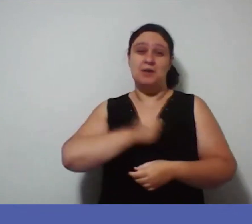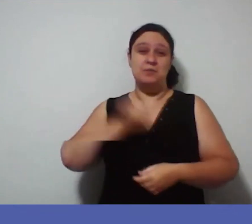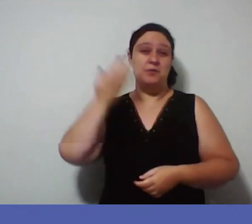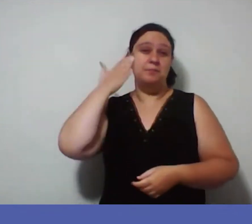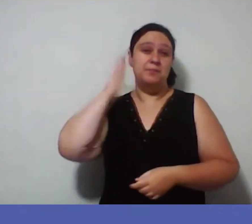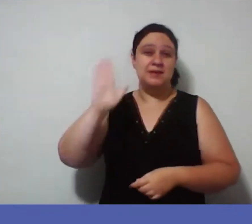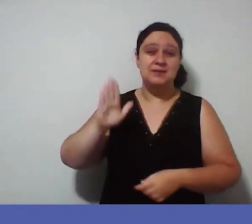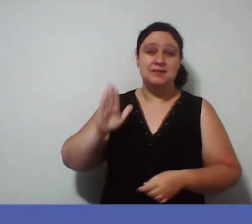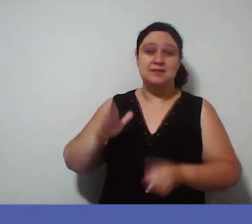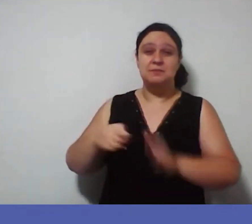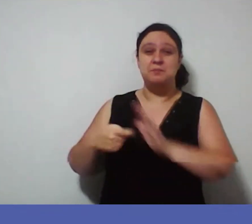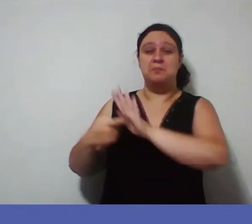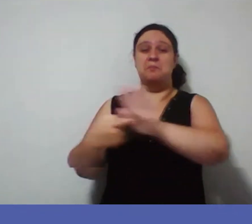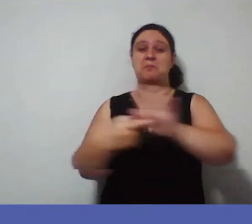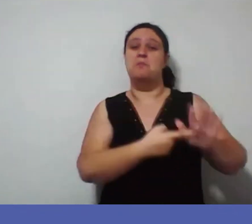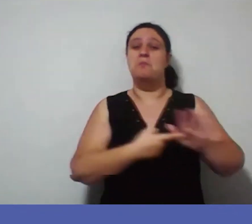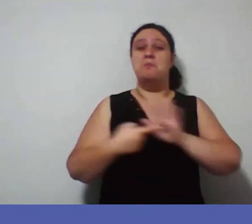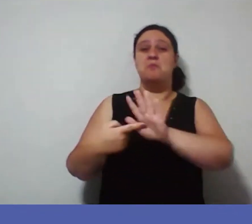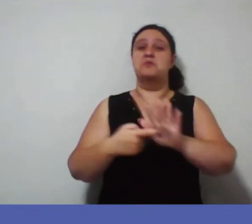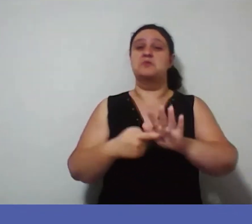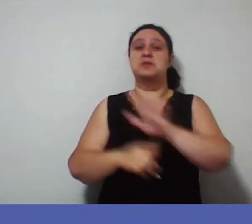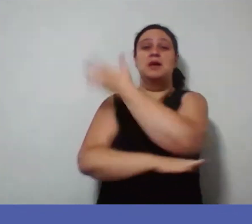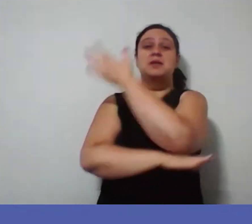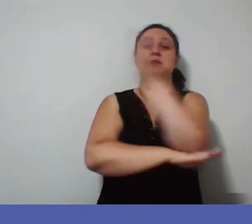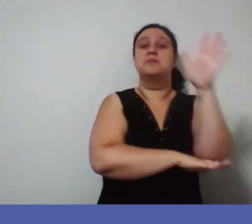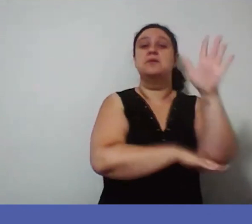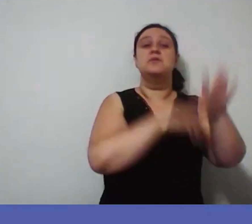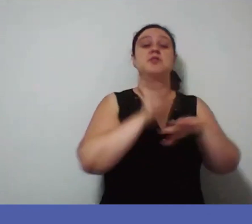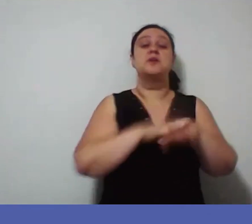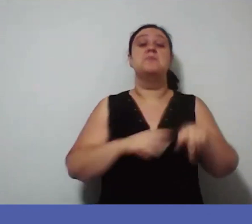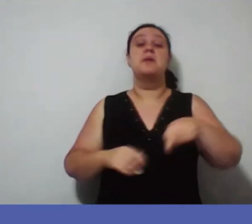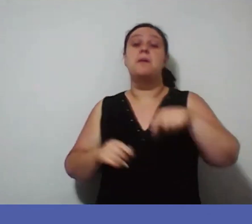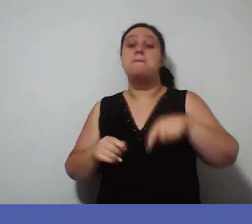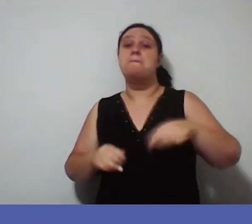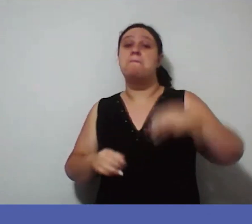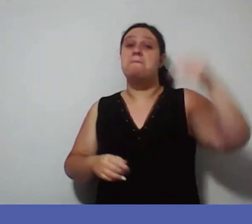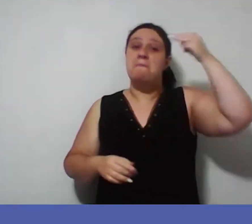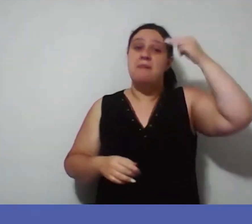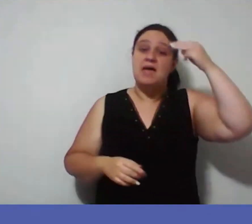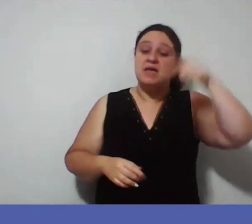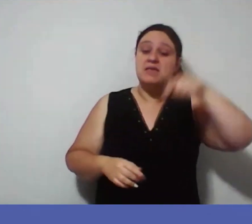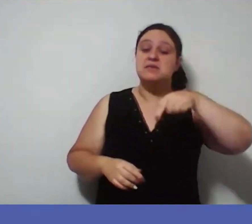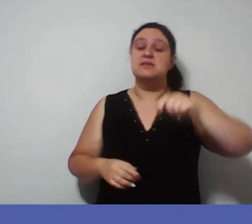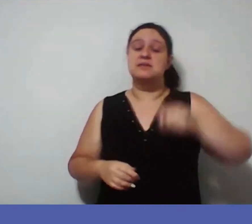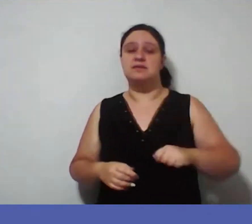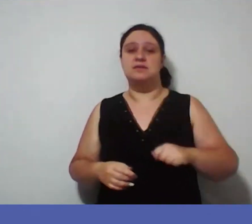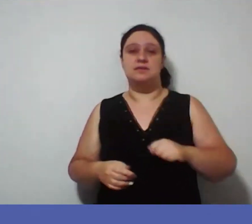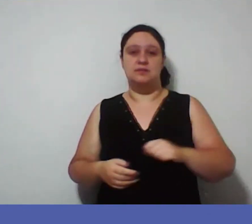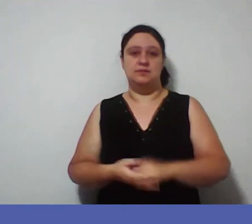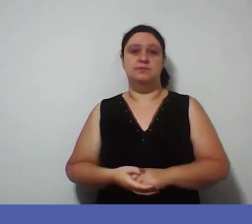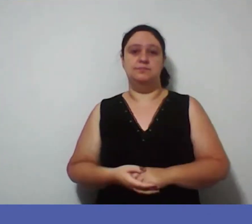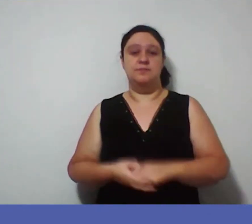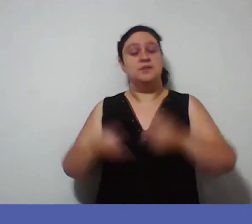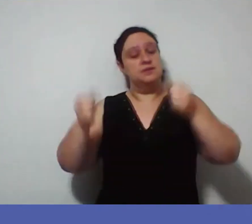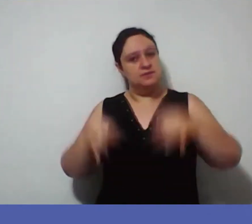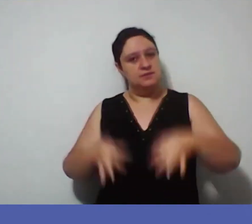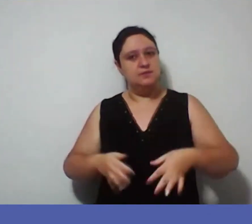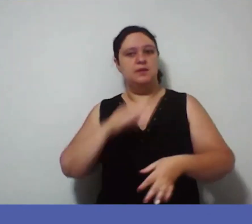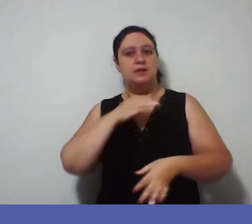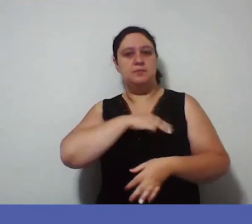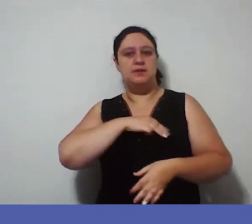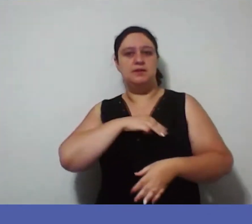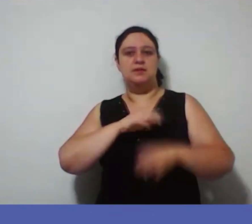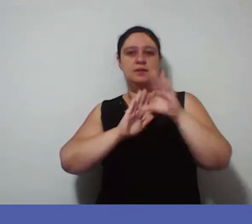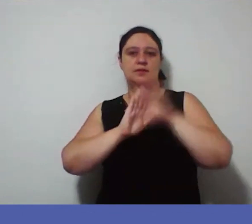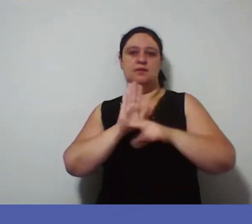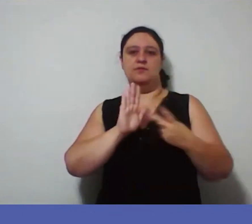nas praças e os serem chamados mestre pelos homens. Isso descreve muito bem lá em Mateus 23. A preeminência